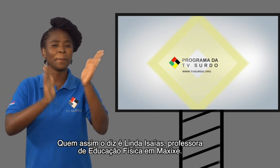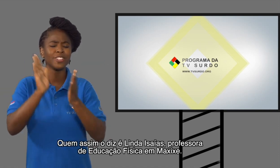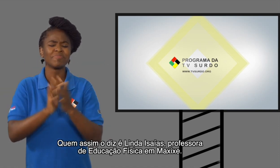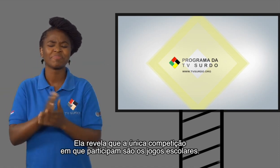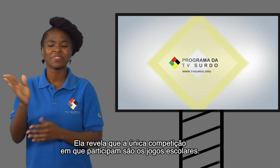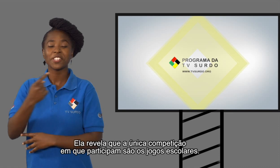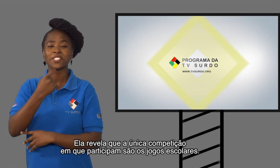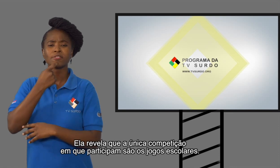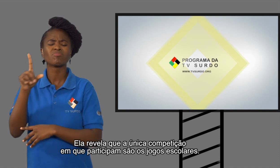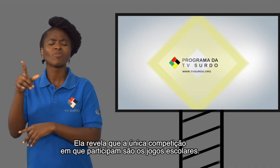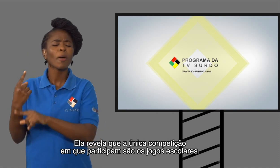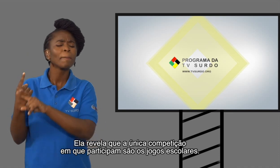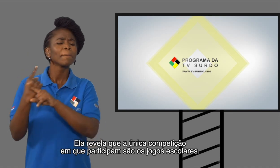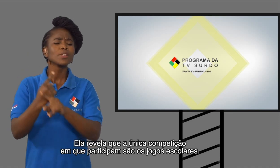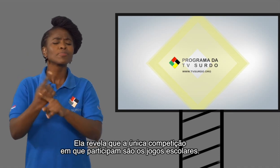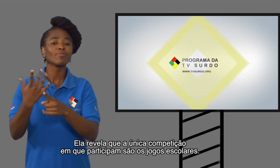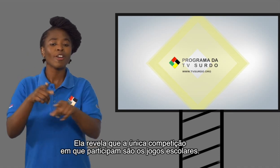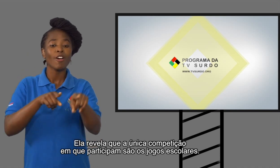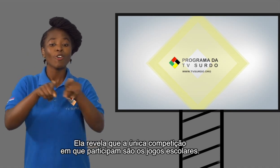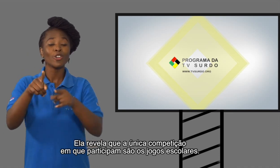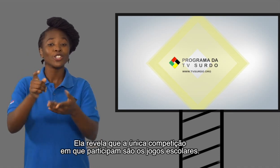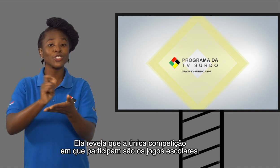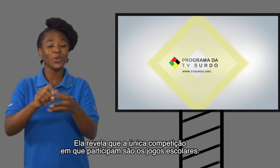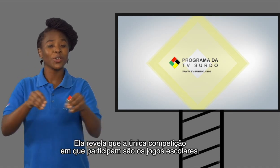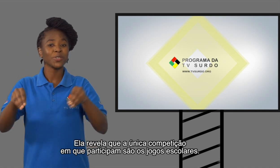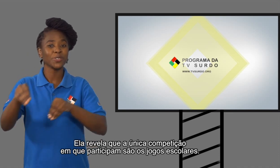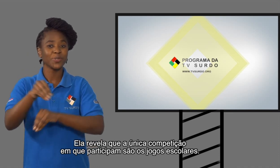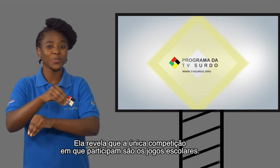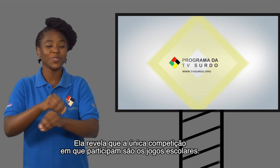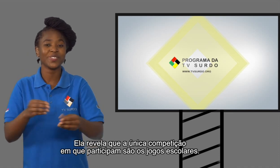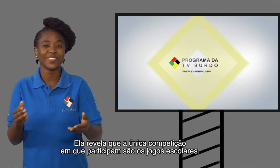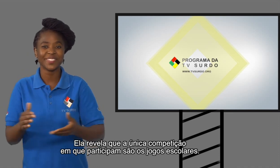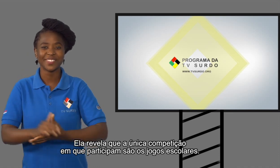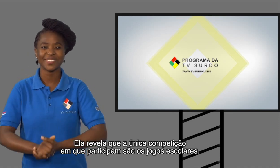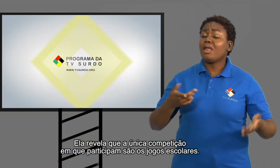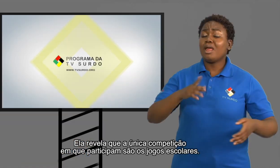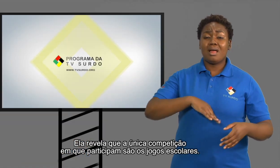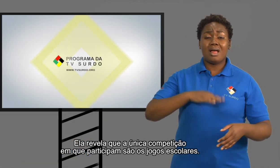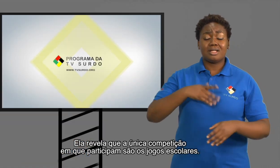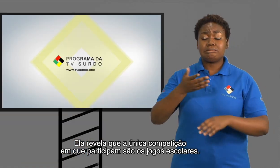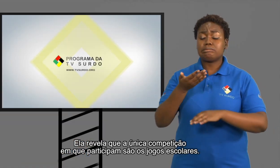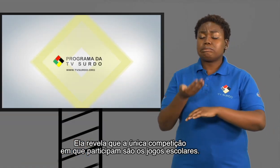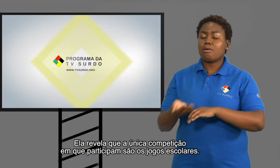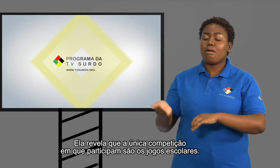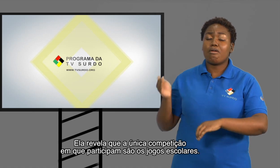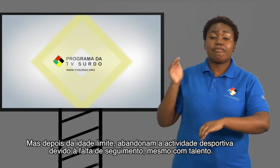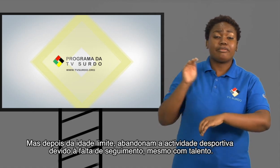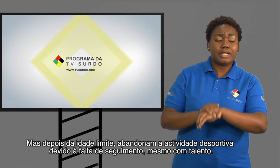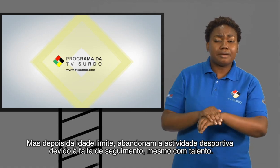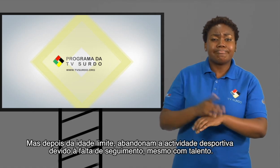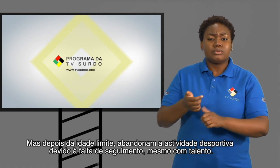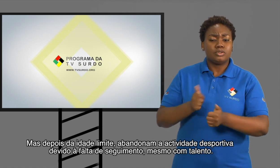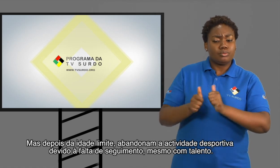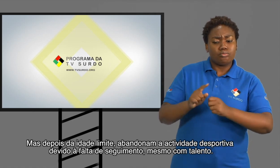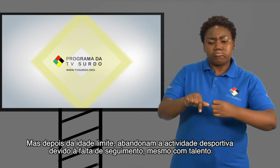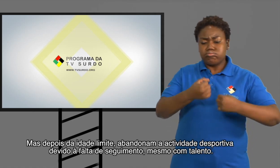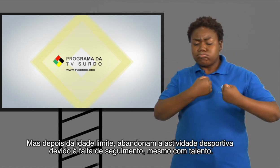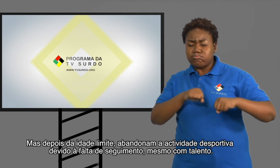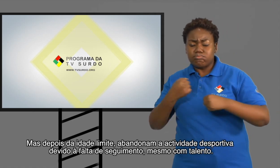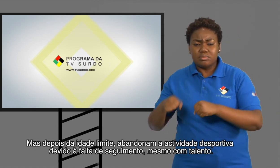Física em Maxixe. Ela revela que a única competição em que participam são os jogos escolares. Mas depois da